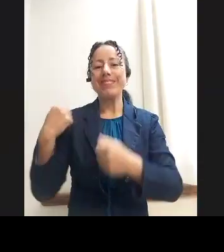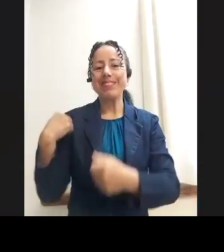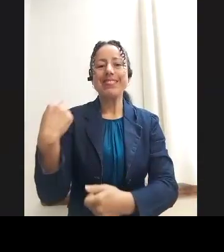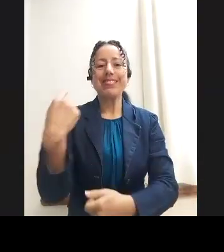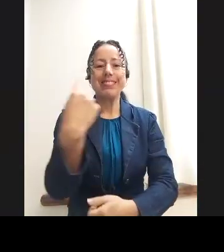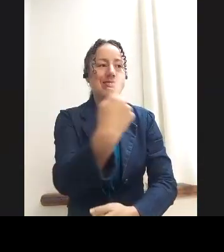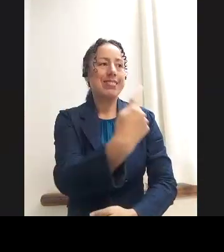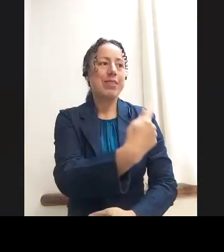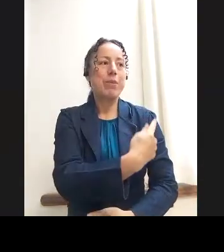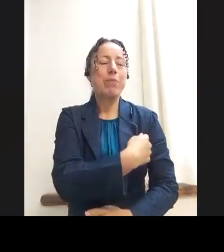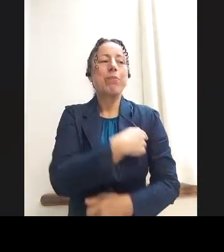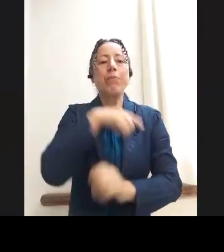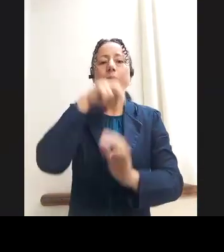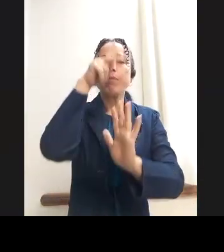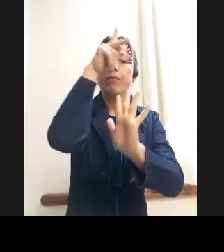eternas,